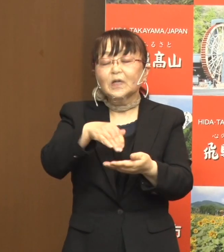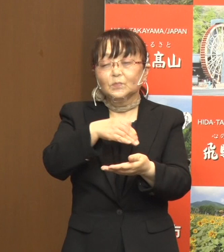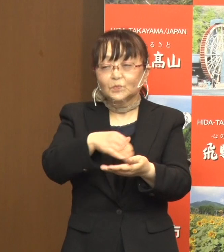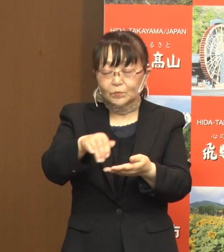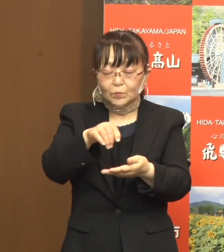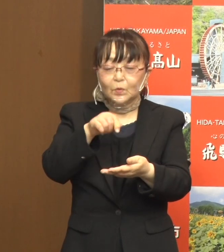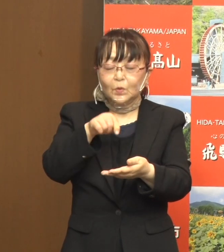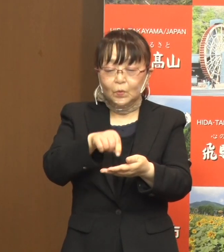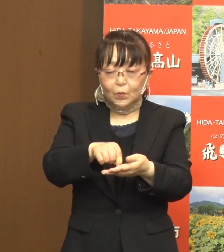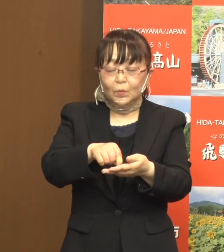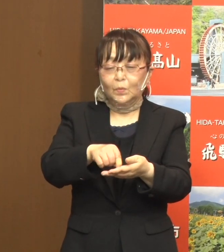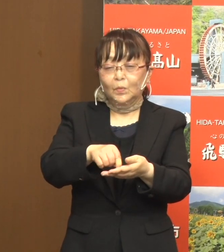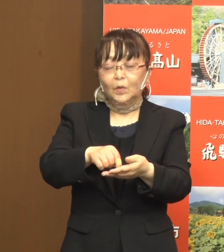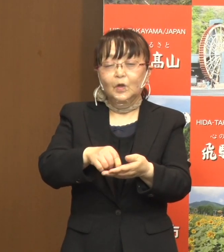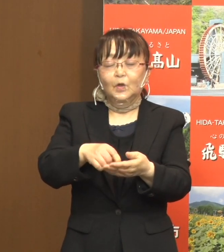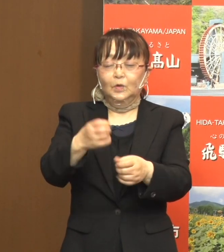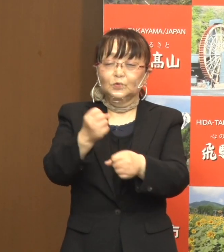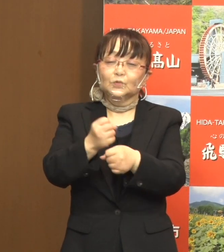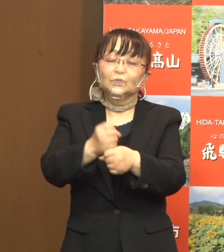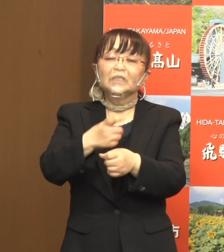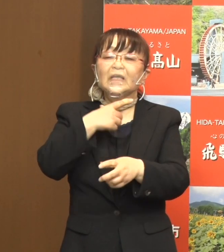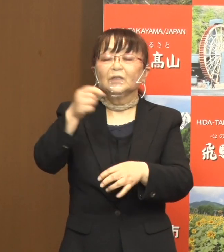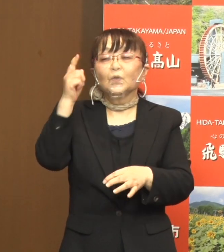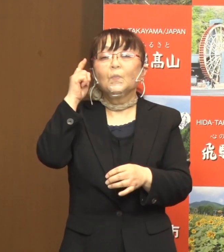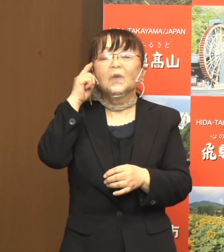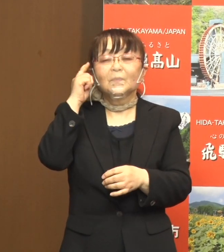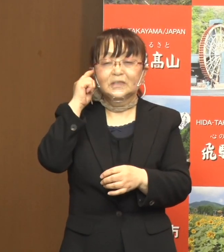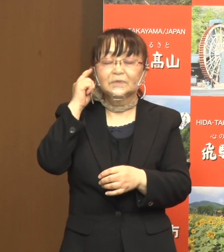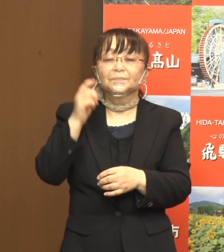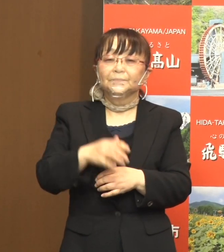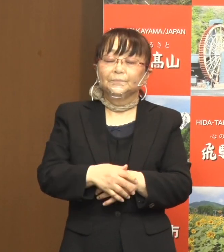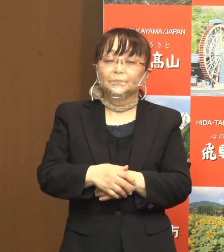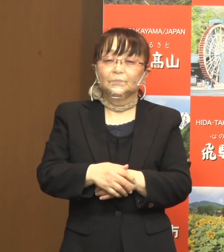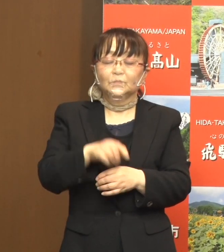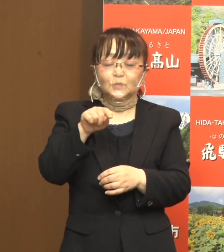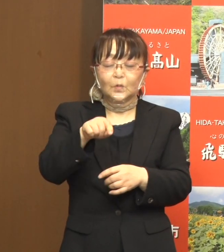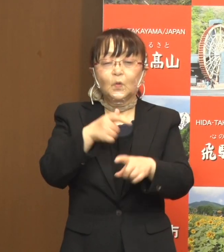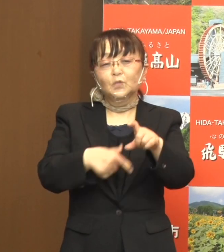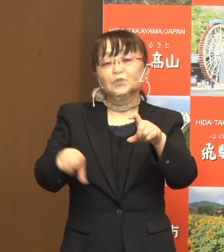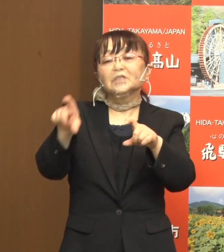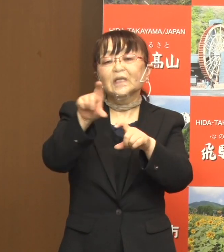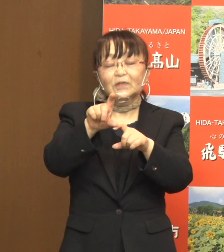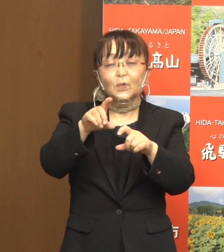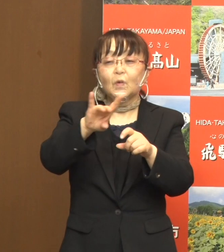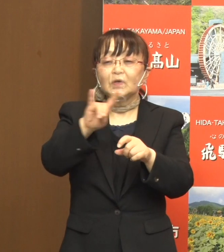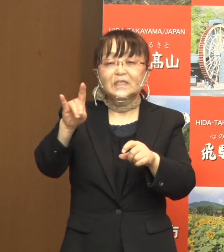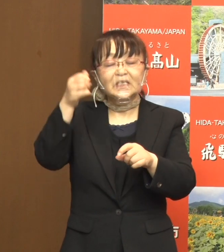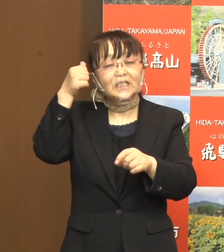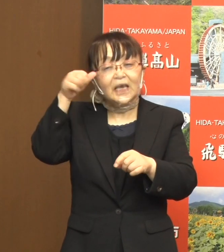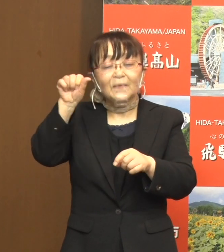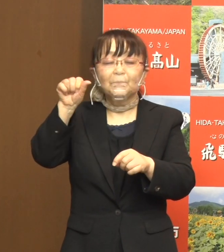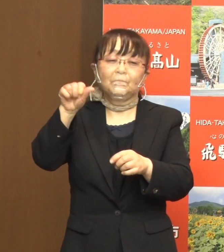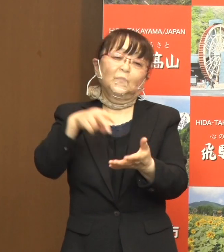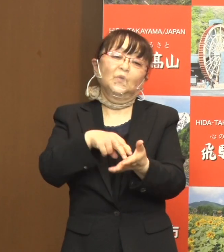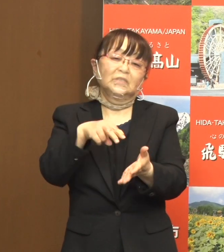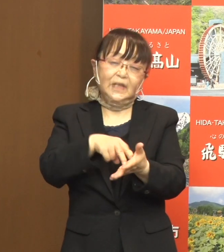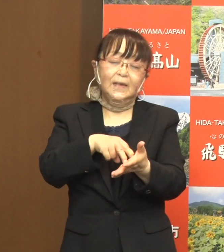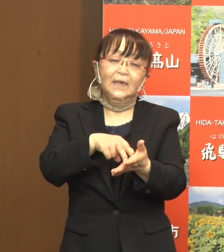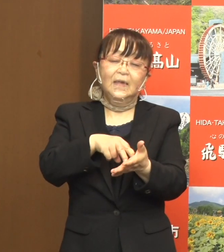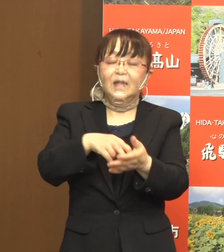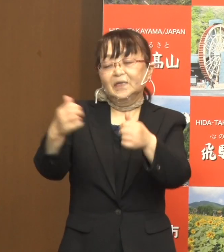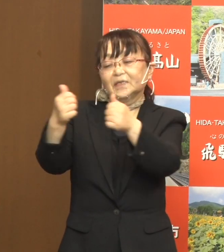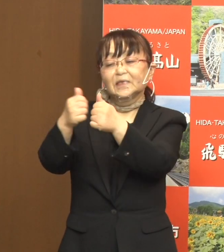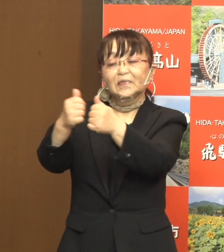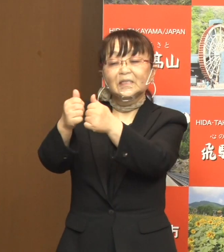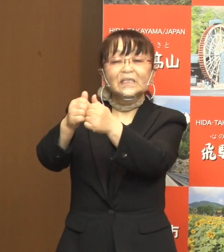頂きたいと思っておりますそれを今回追加議案として日議会の